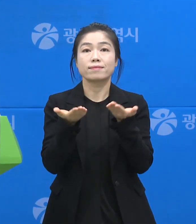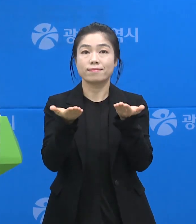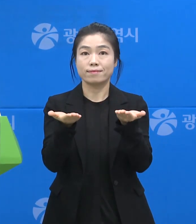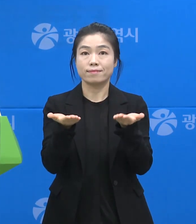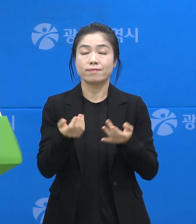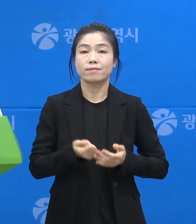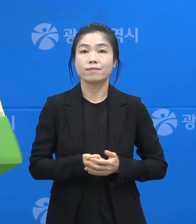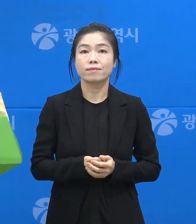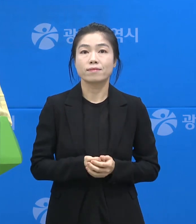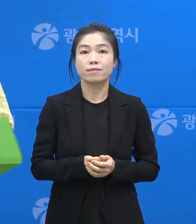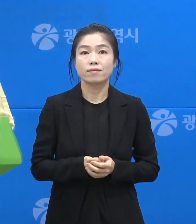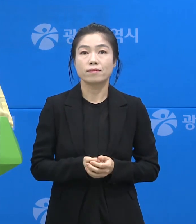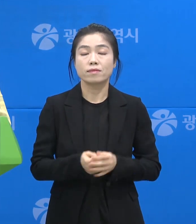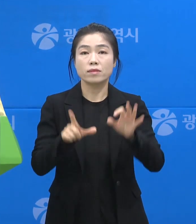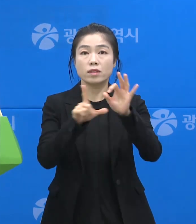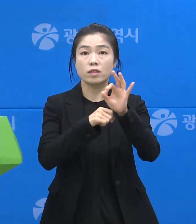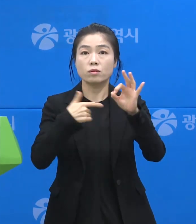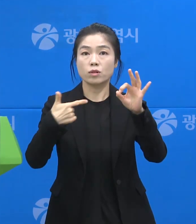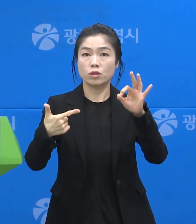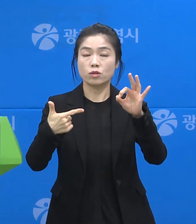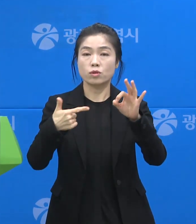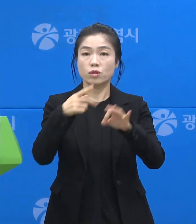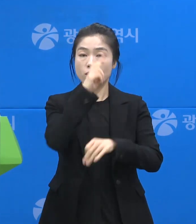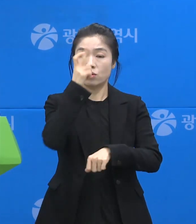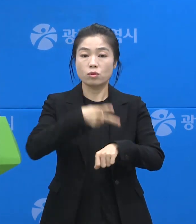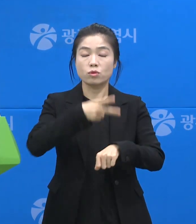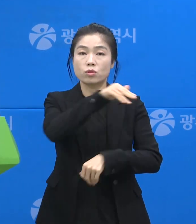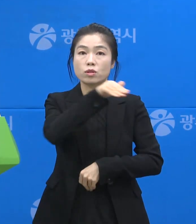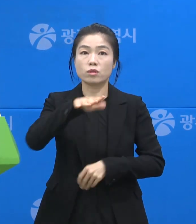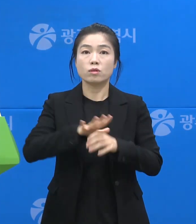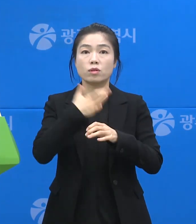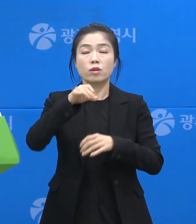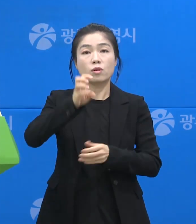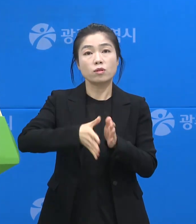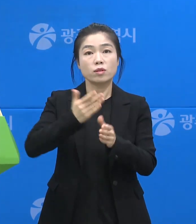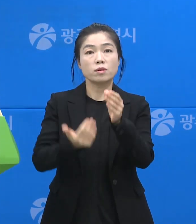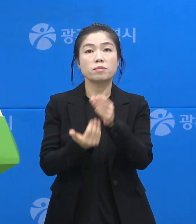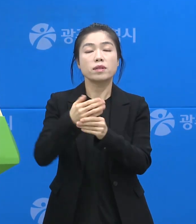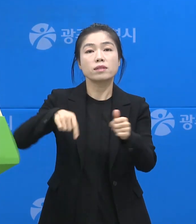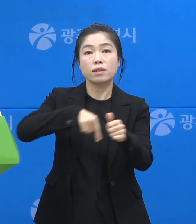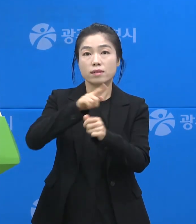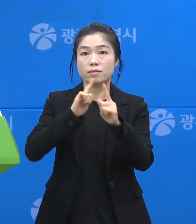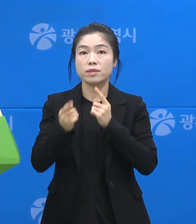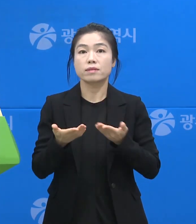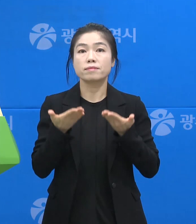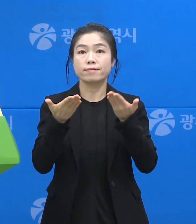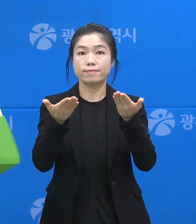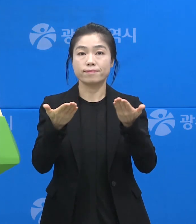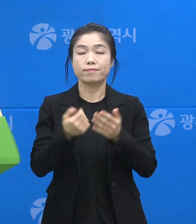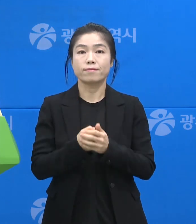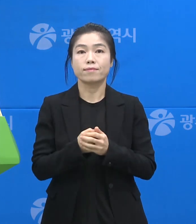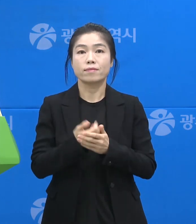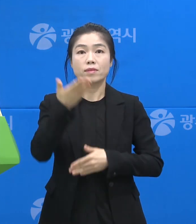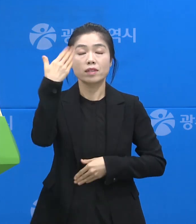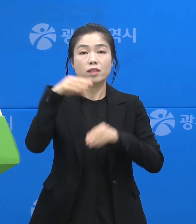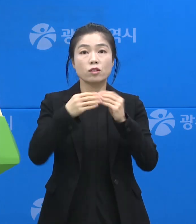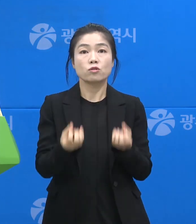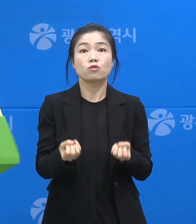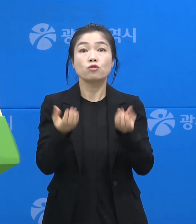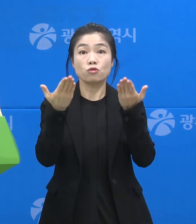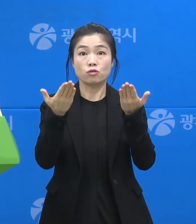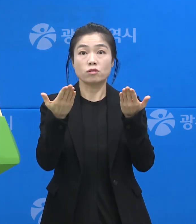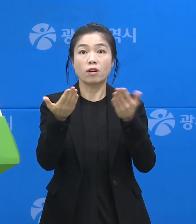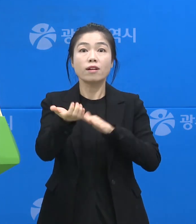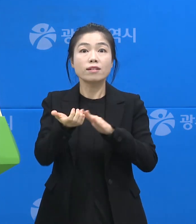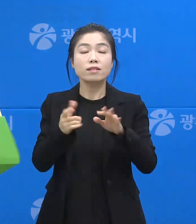시작하겠습니다. 네, 10월 6일 14시 기준 코로나19 광주광역시 발생 현황입니다. 지난 추석